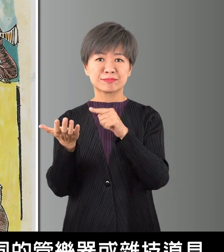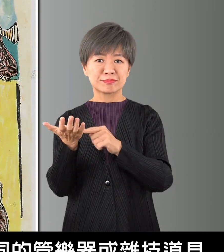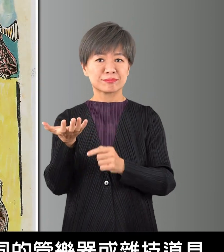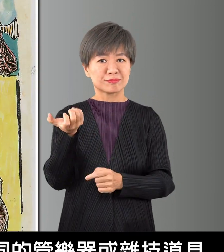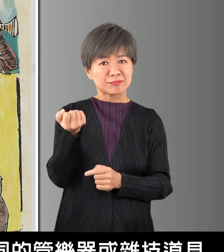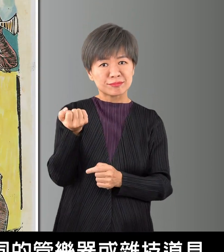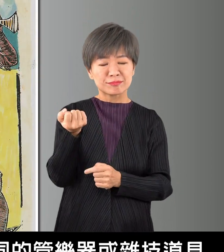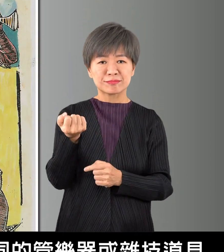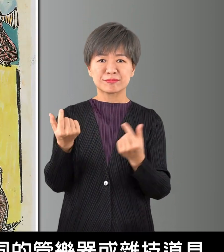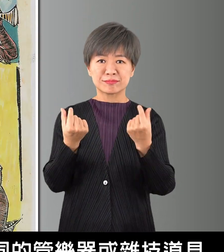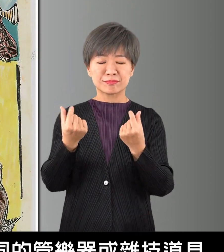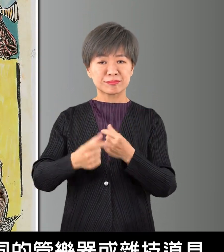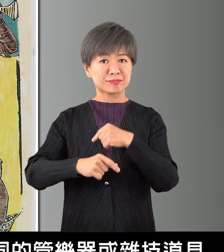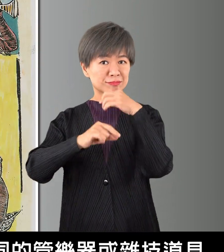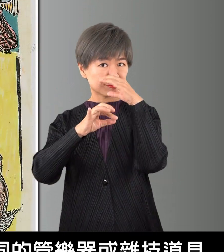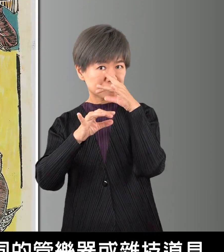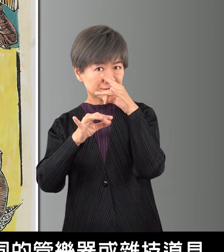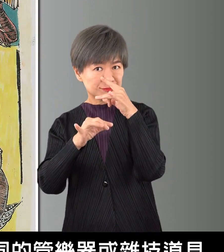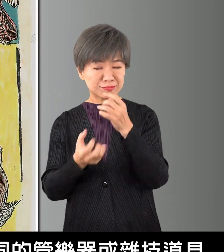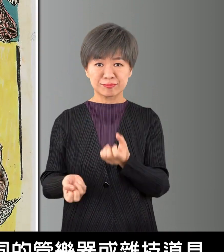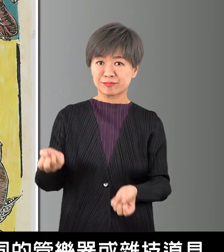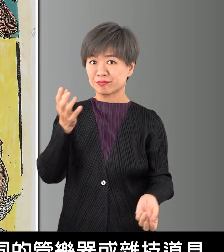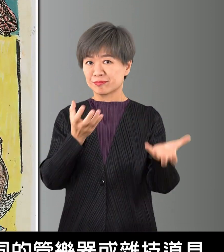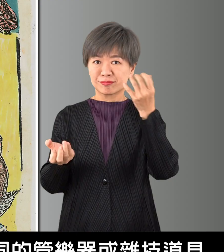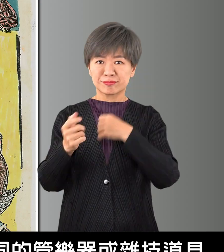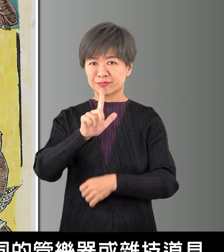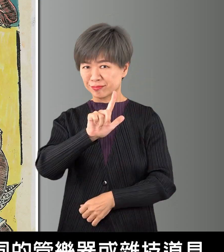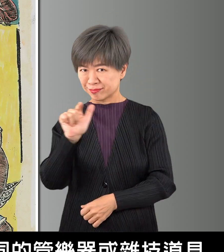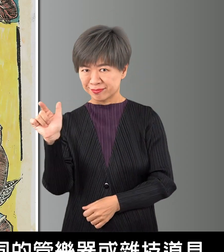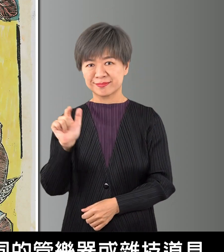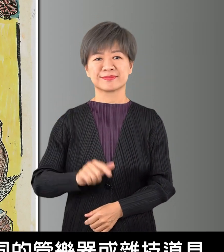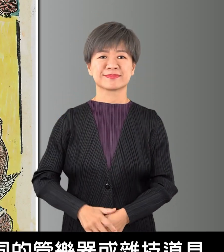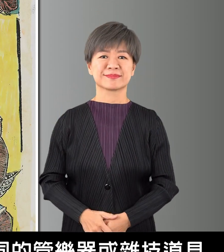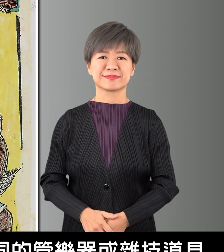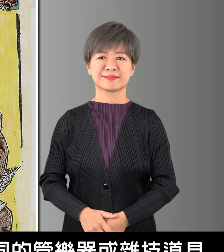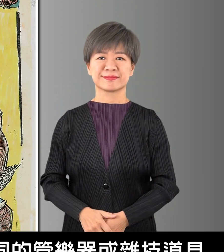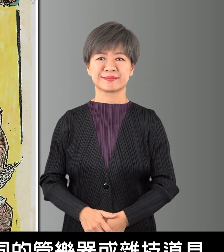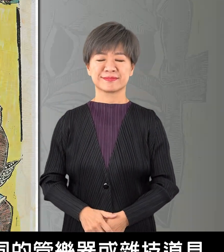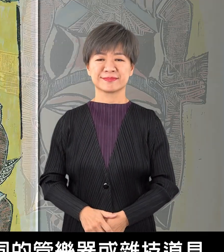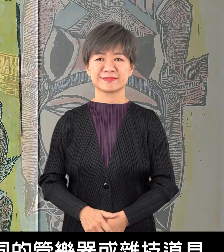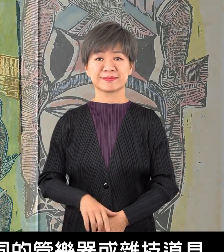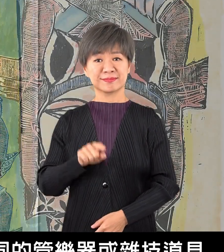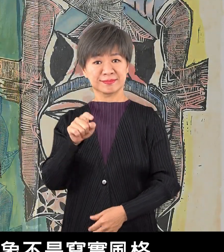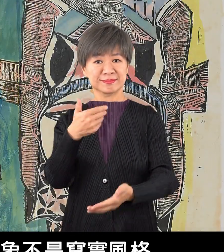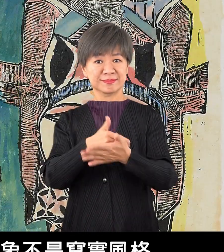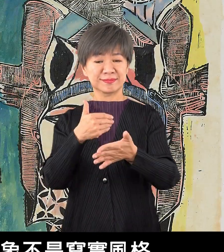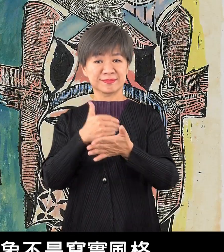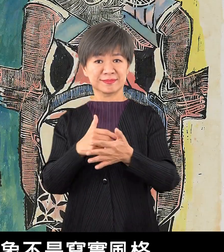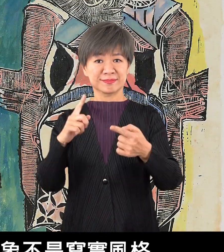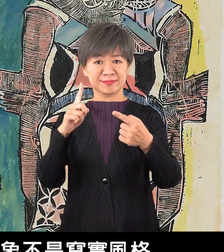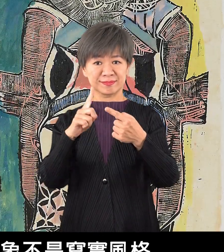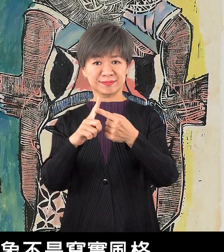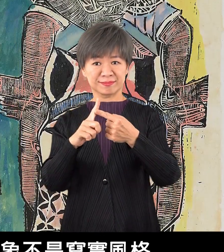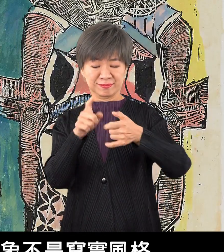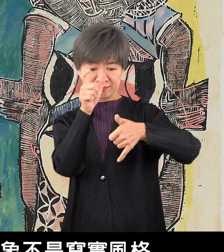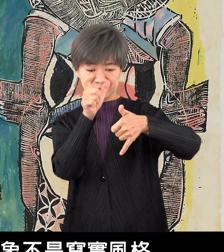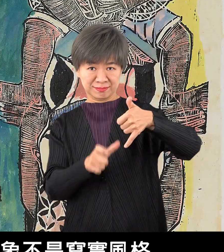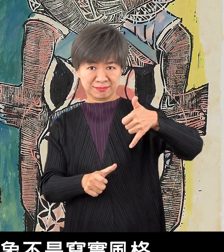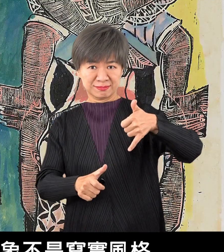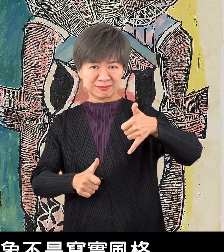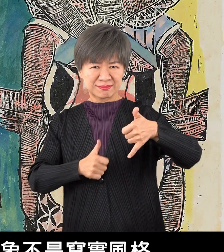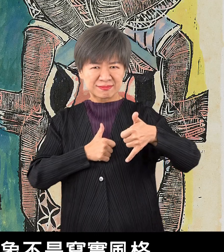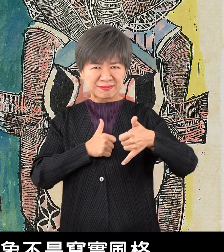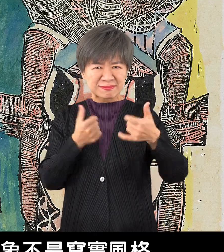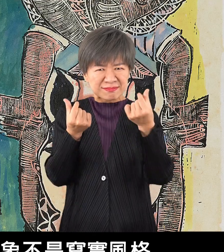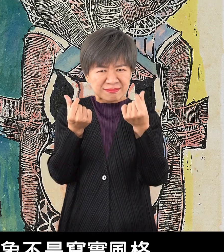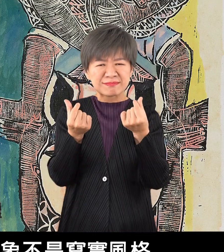里各自拿着不同的管乐器或杂技道具。这幅作品的人物形象不